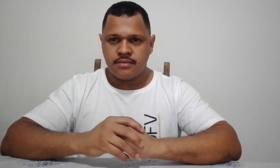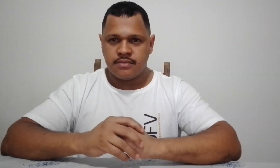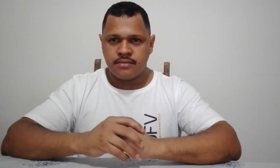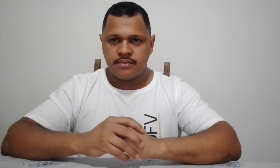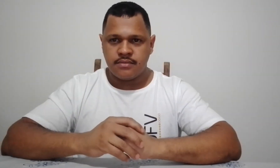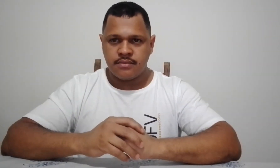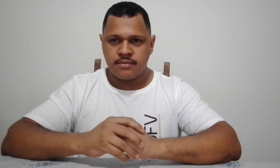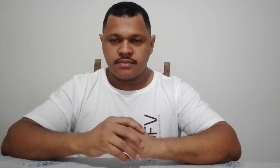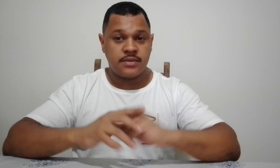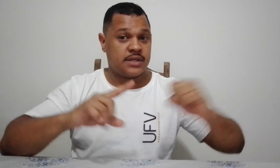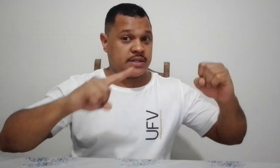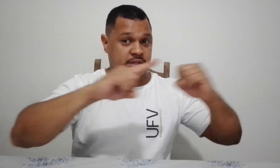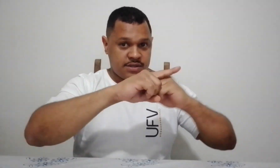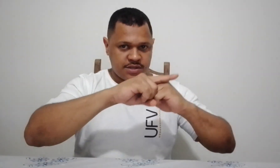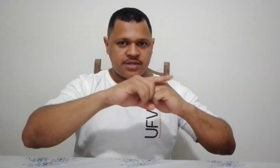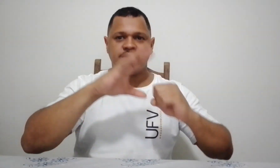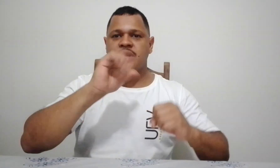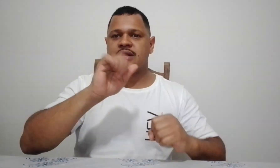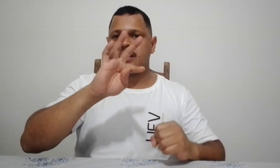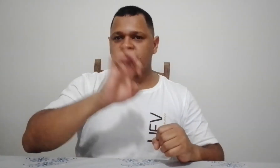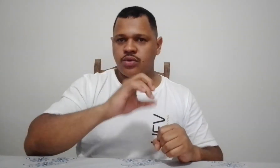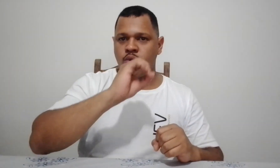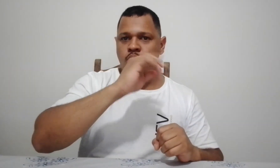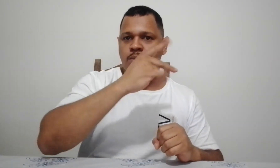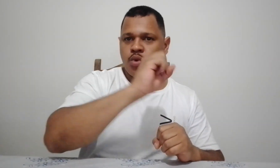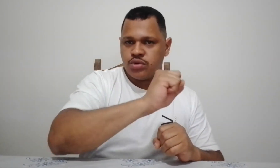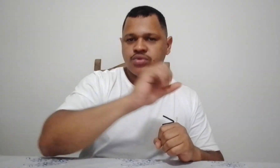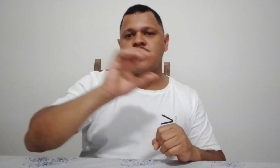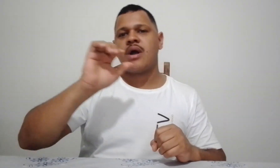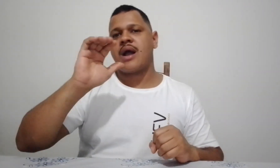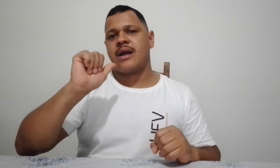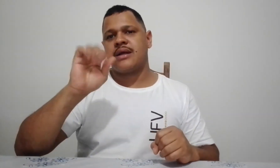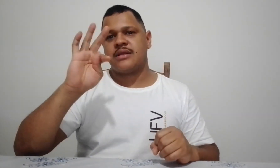da tangente cateto oposto sobre cateto adjacente.